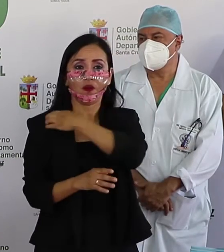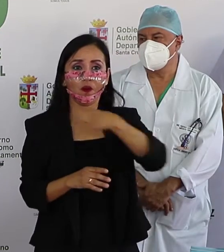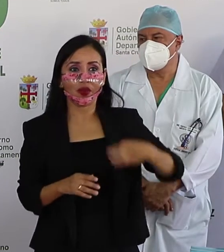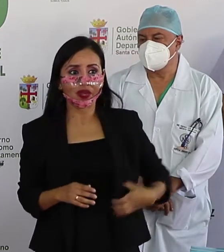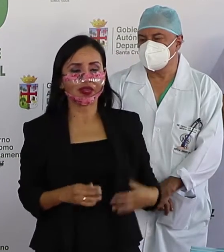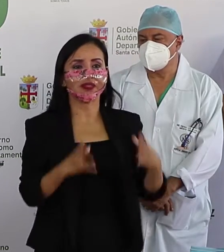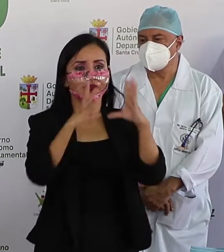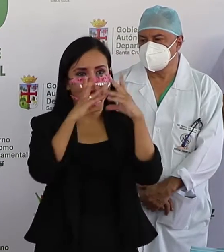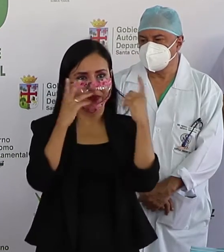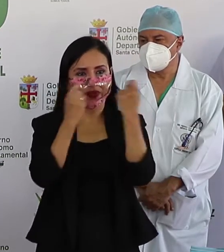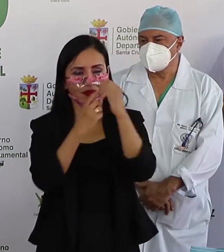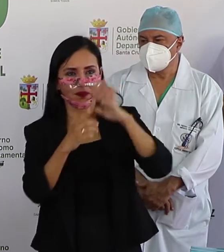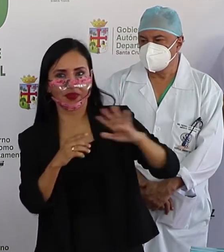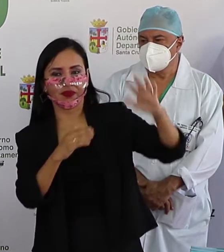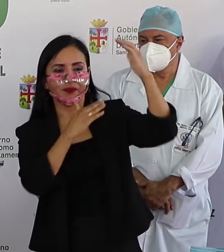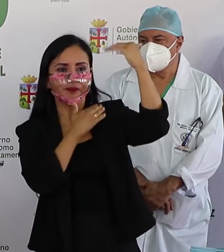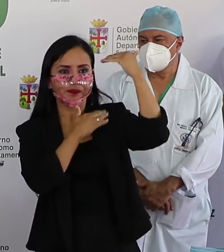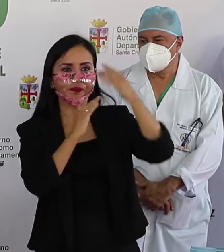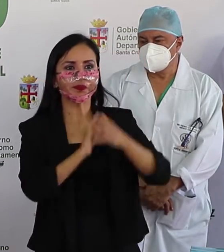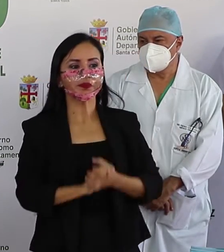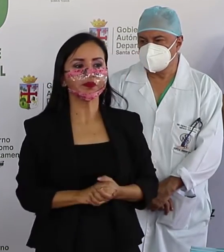la gobernación.